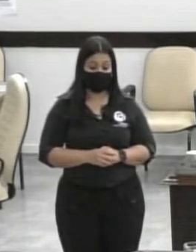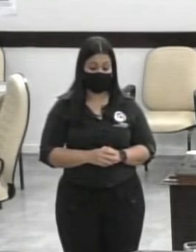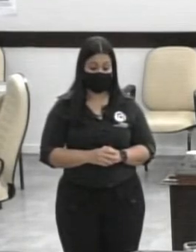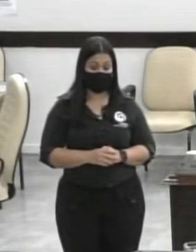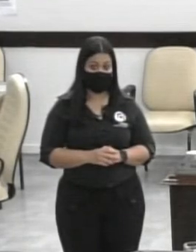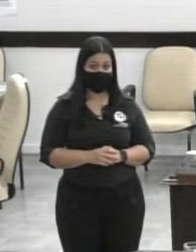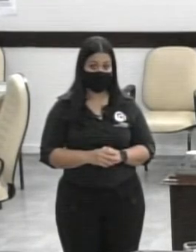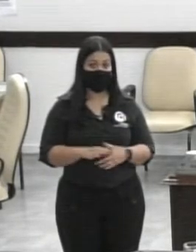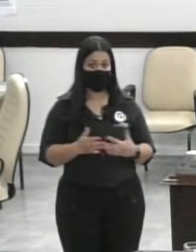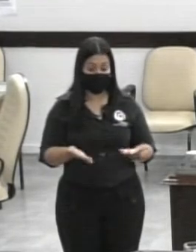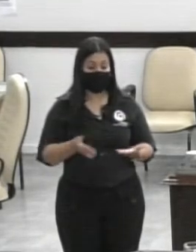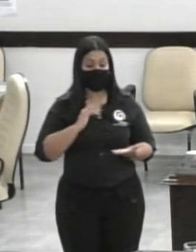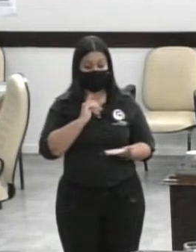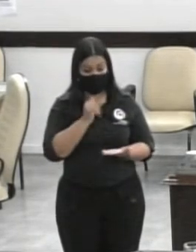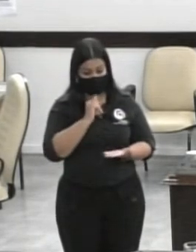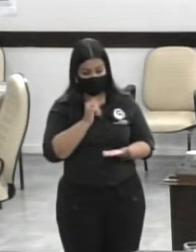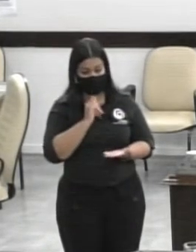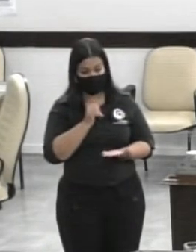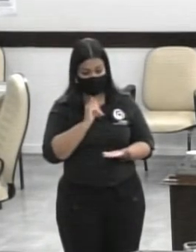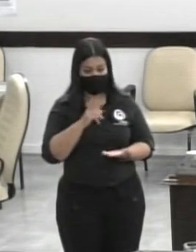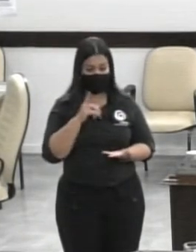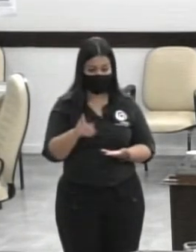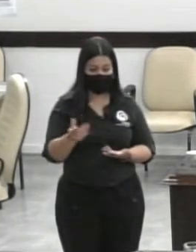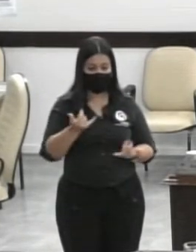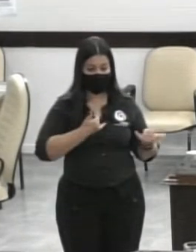na qual já foi amplamente respondido pela senhora.